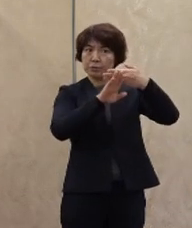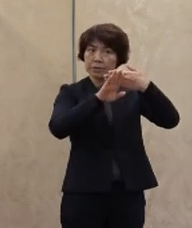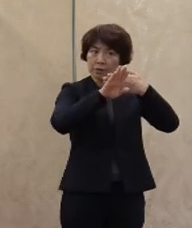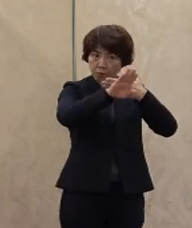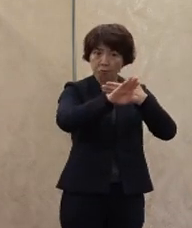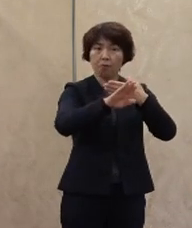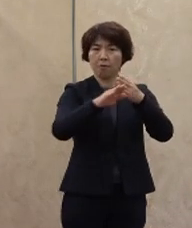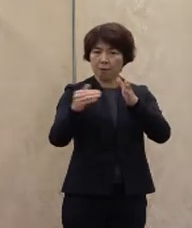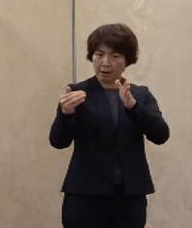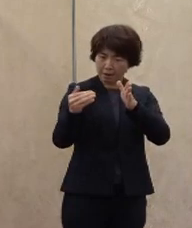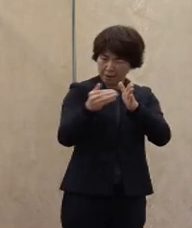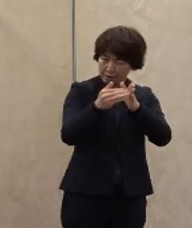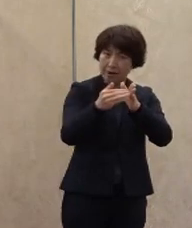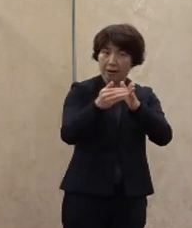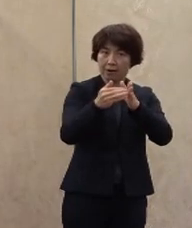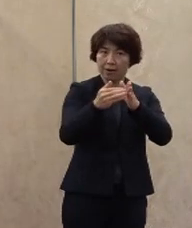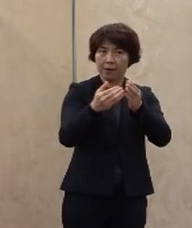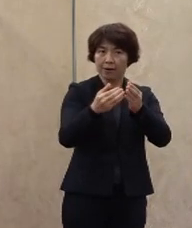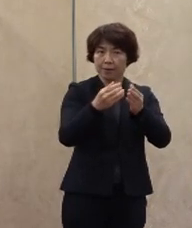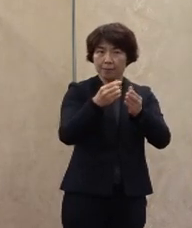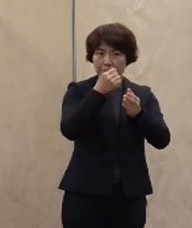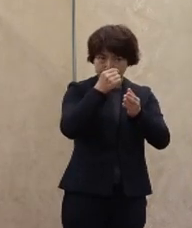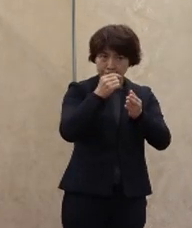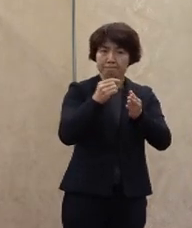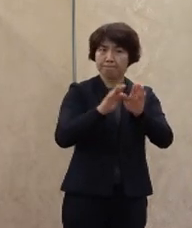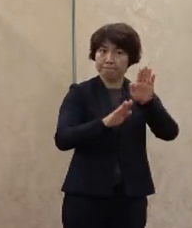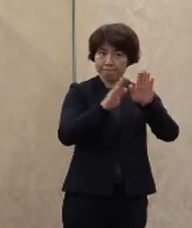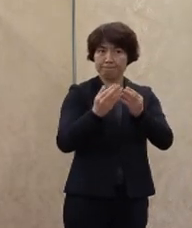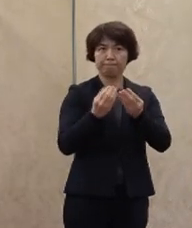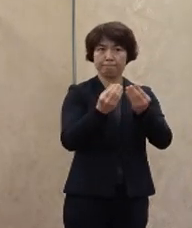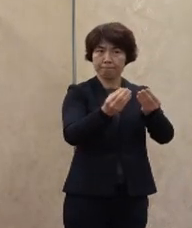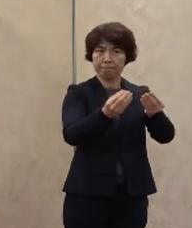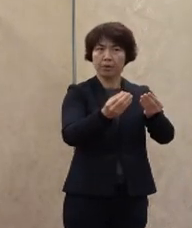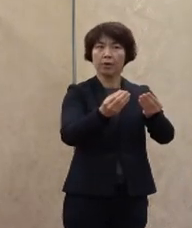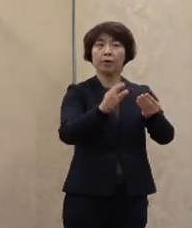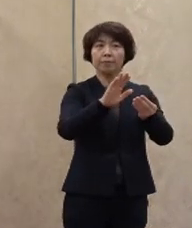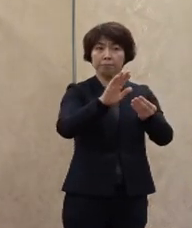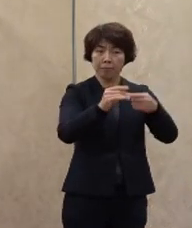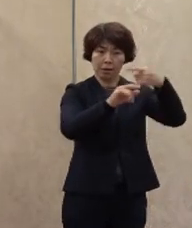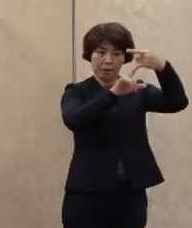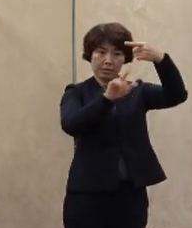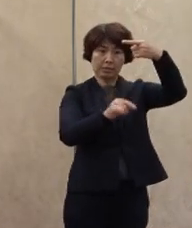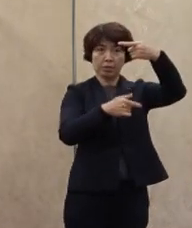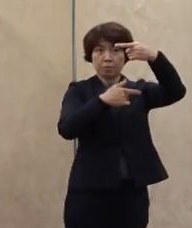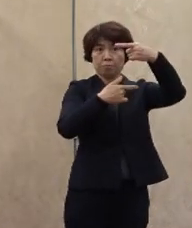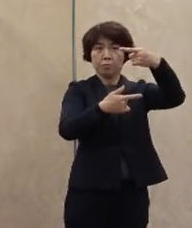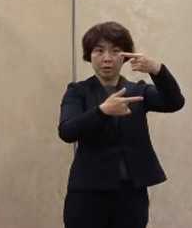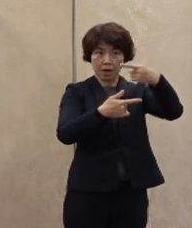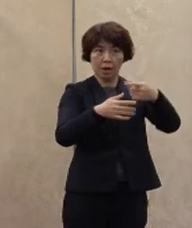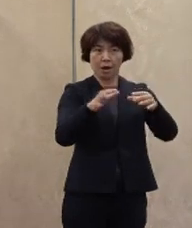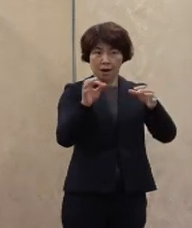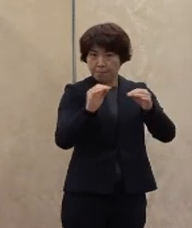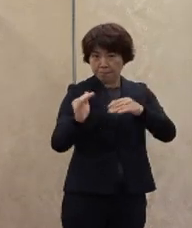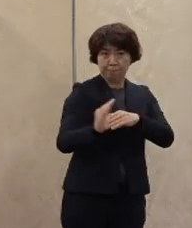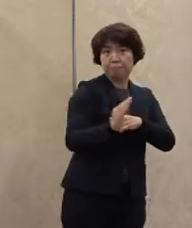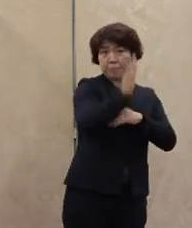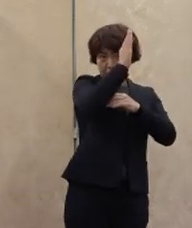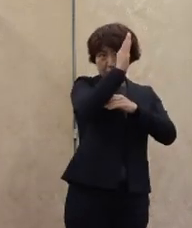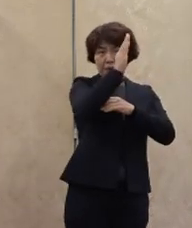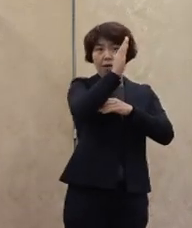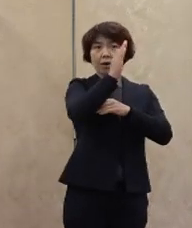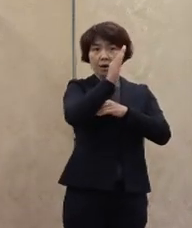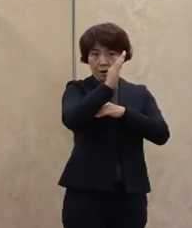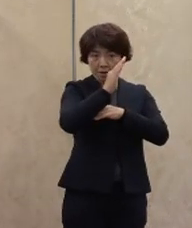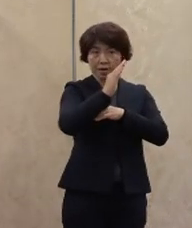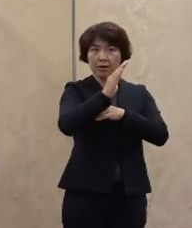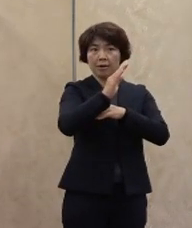。ただこれがですね、1月の6日にこう一挙にぐんとまさにこの天井突き破るような形